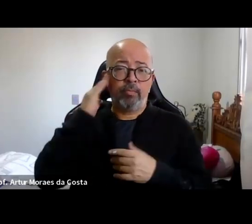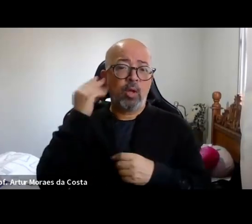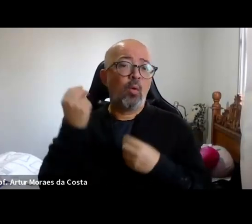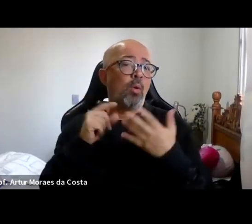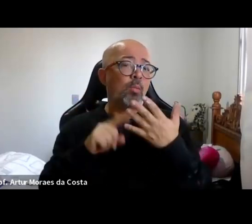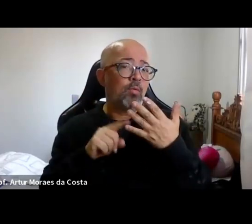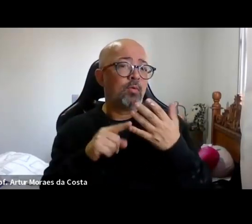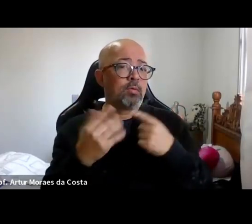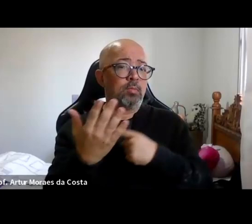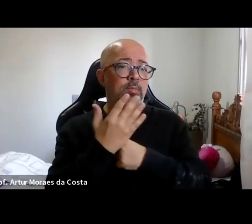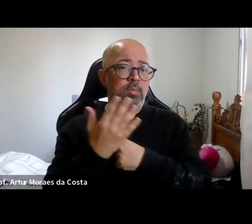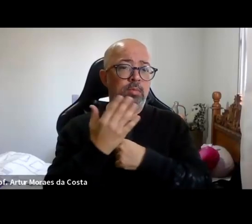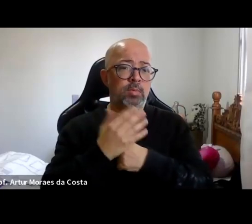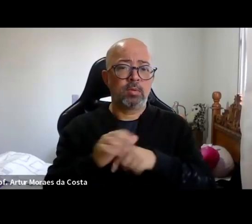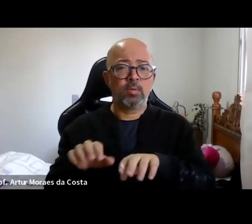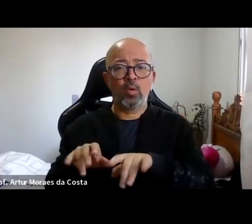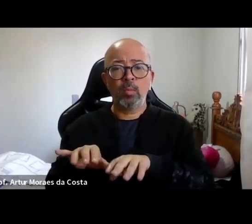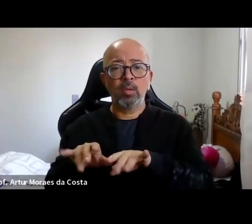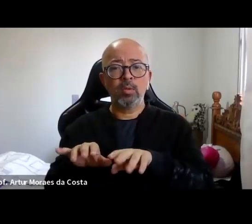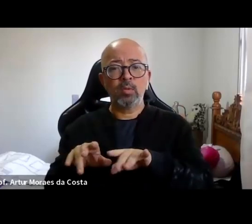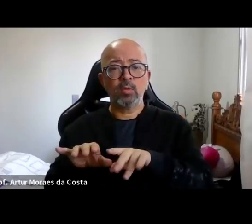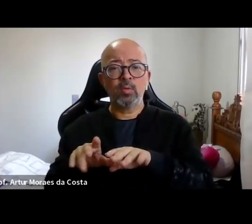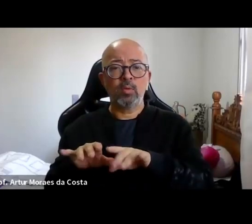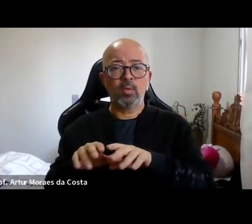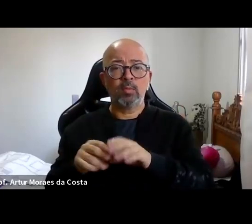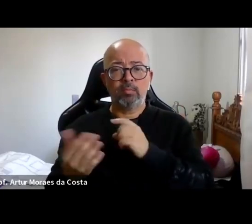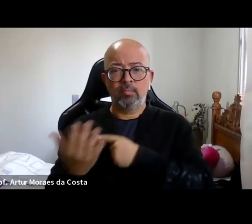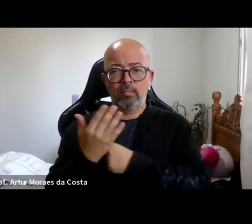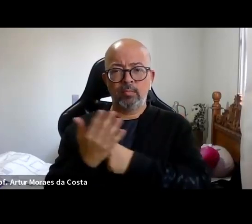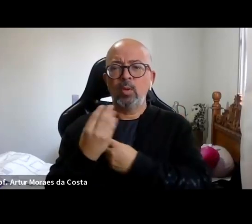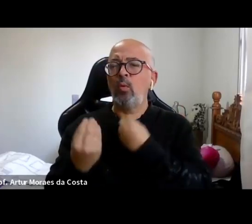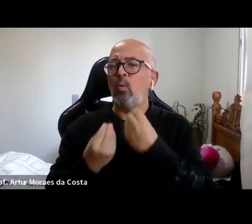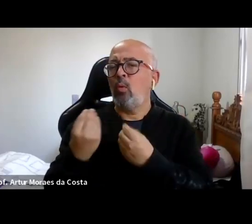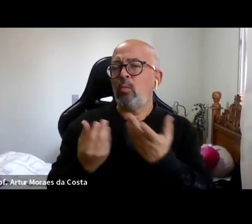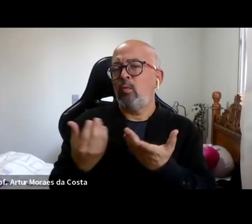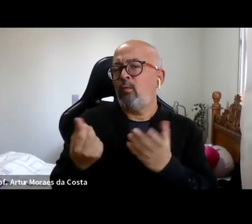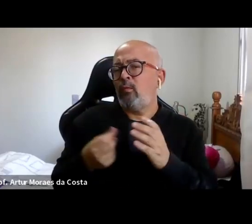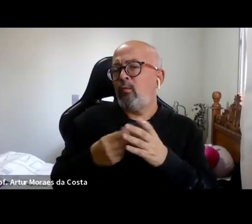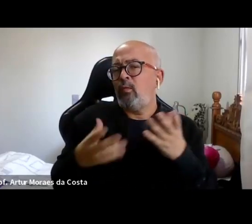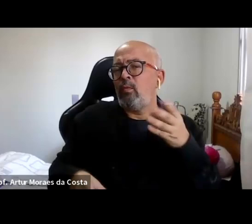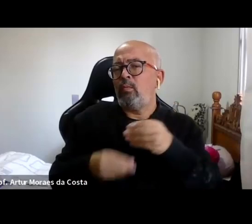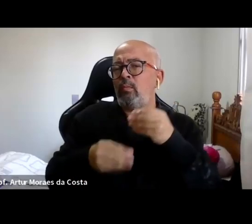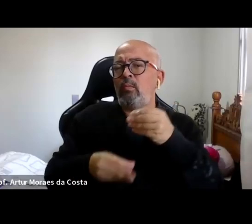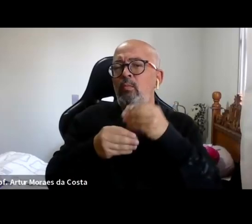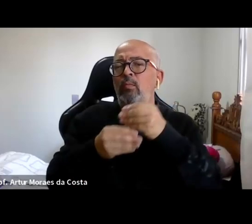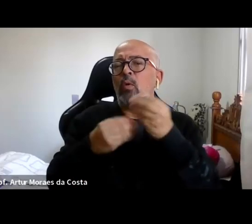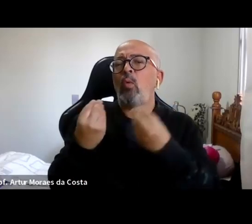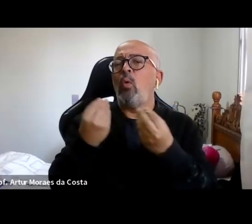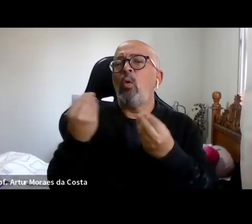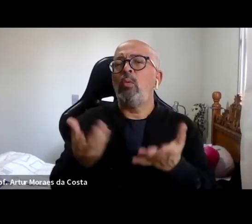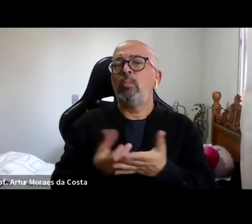hecho Jimena para poder complementar lo que yo tengo preparado para decirles H